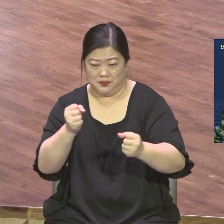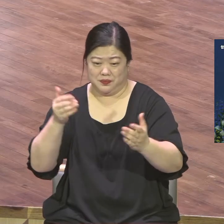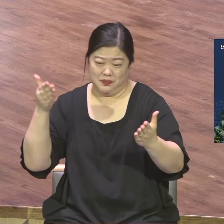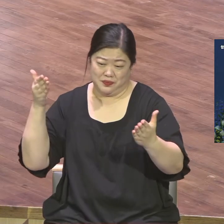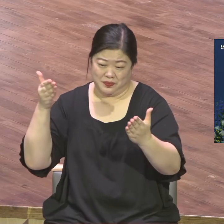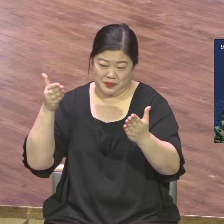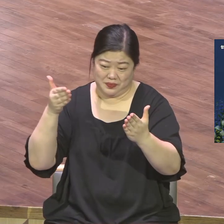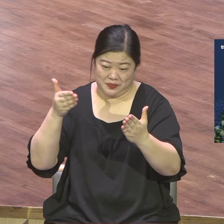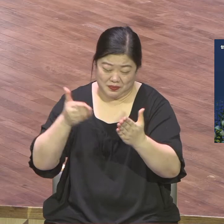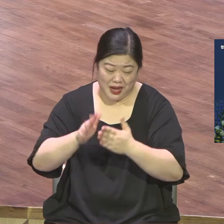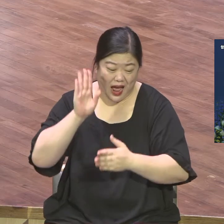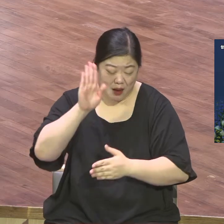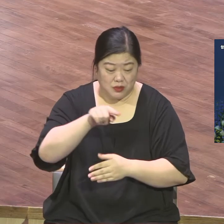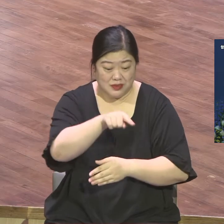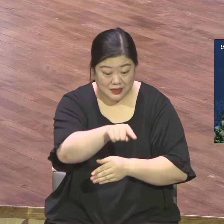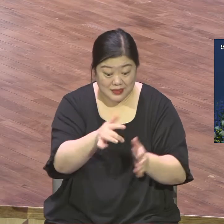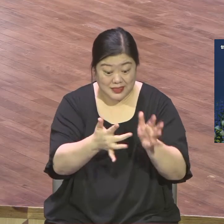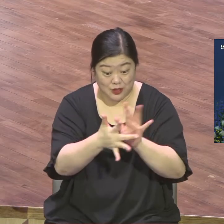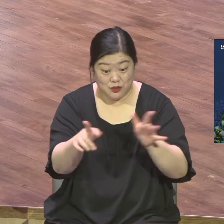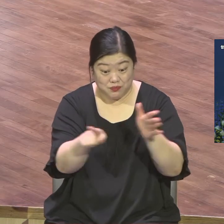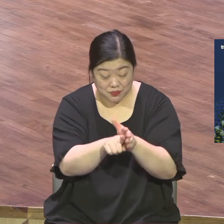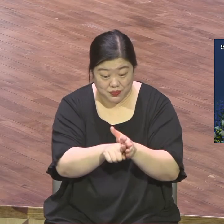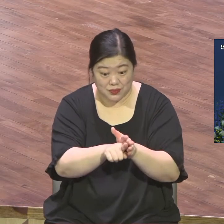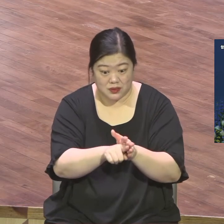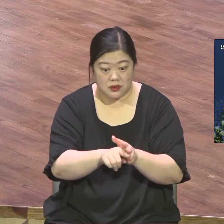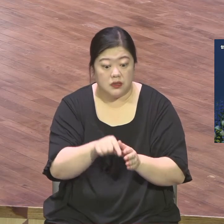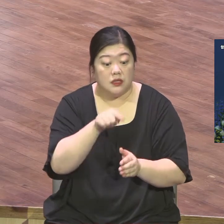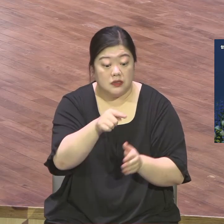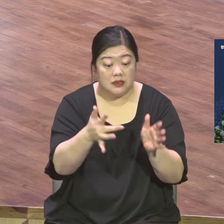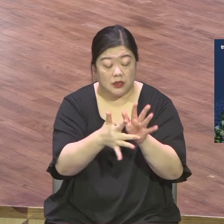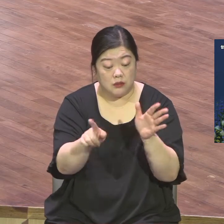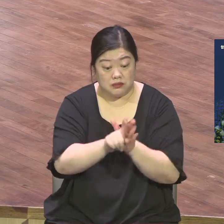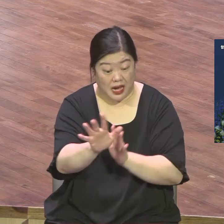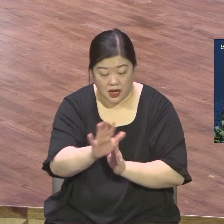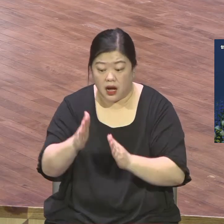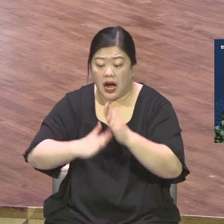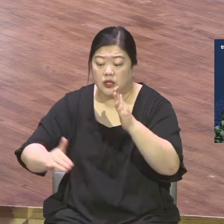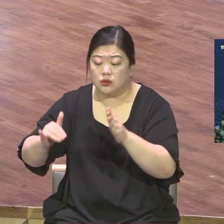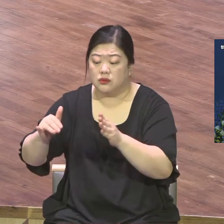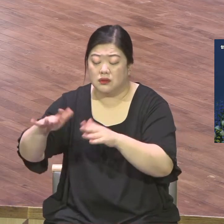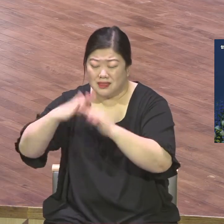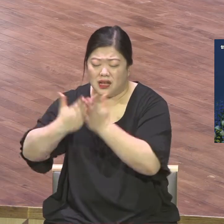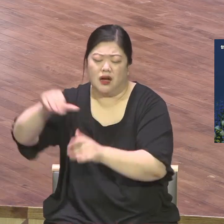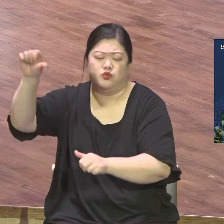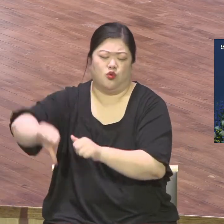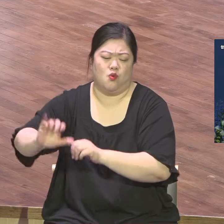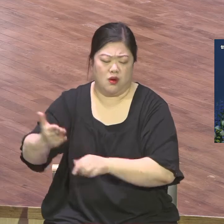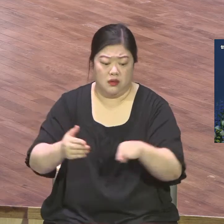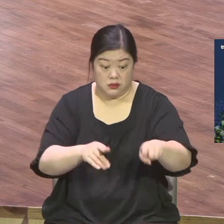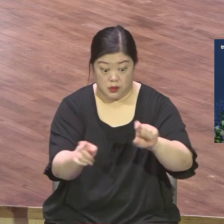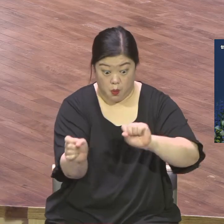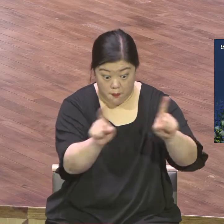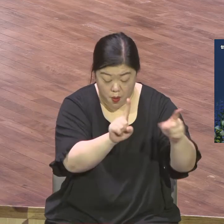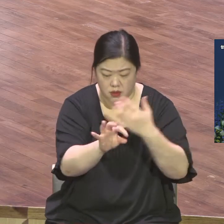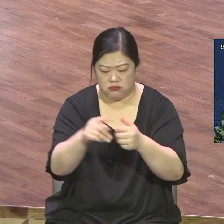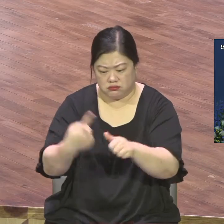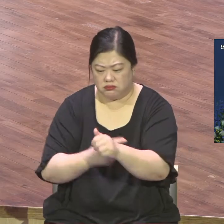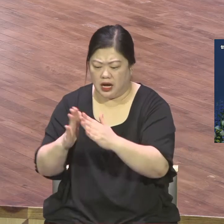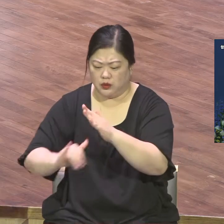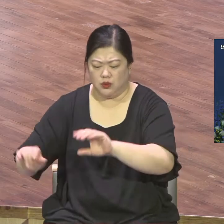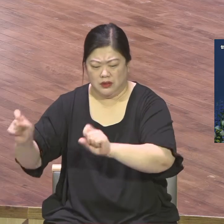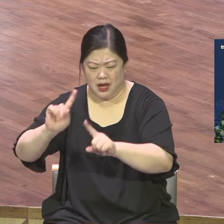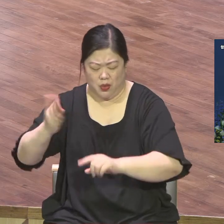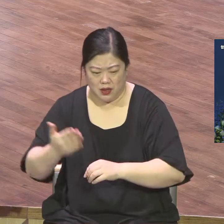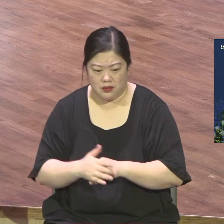가문의 후대들까지 자식들까지 자식들 교회 나가나 아무도 안 나간다. 그래서 당신이 살면 가정이 산다. 그러면서 내